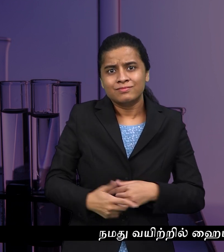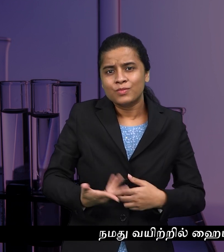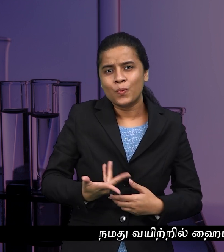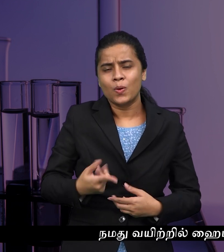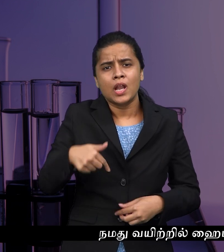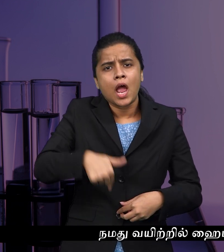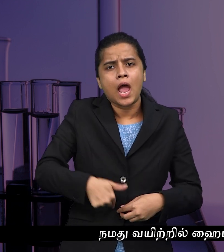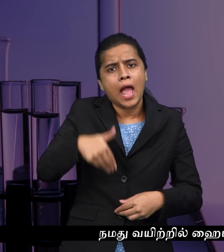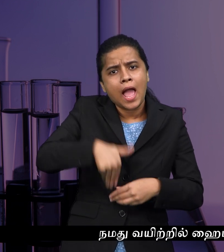உள்ளது.